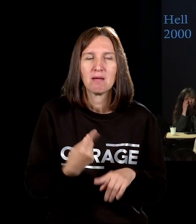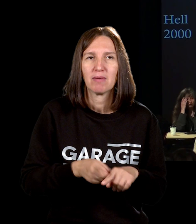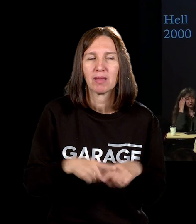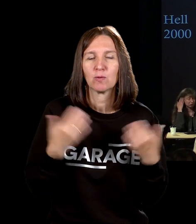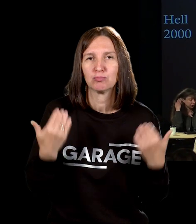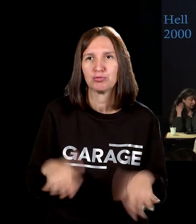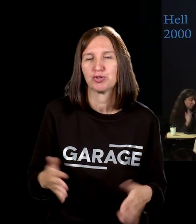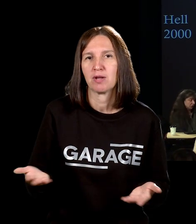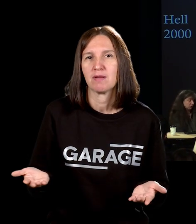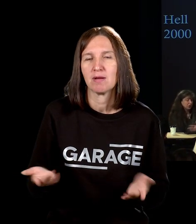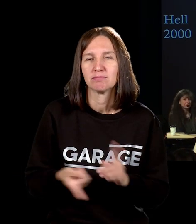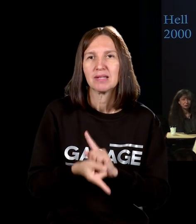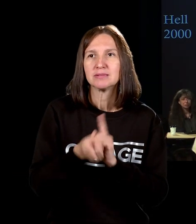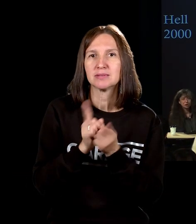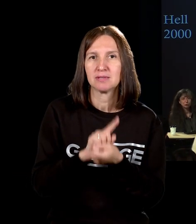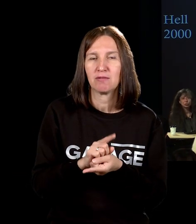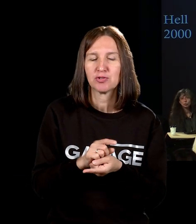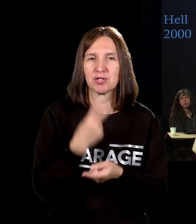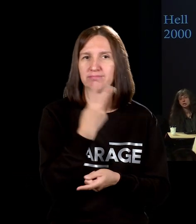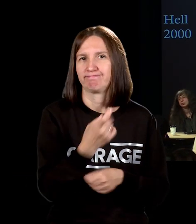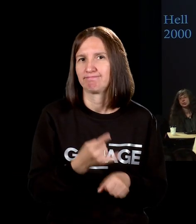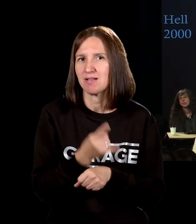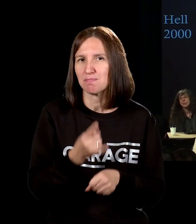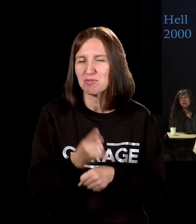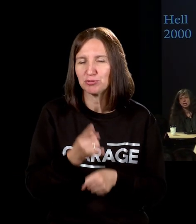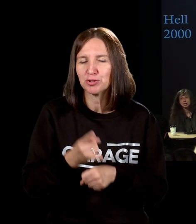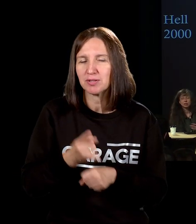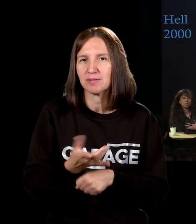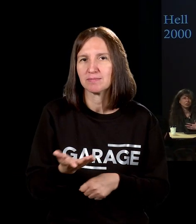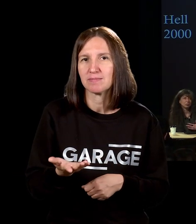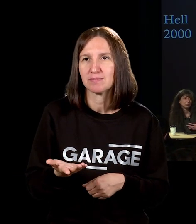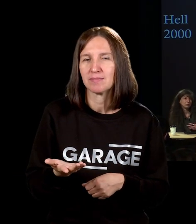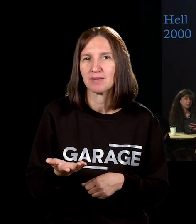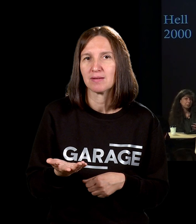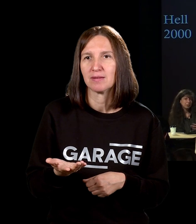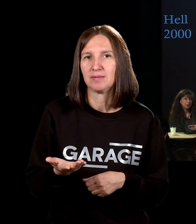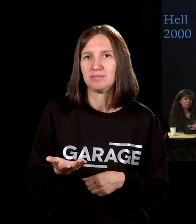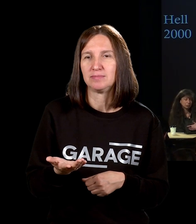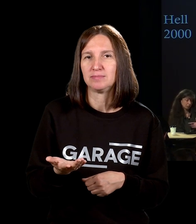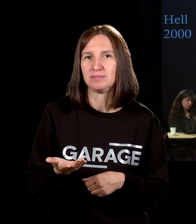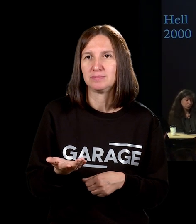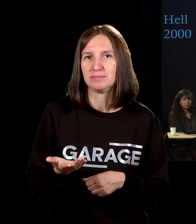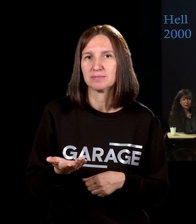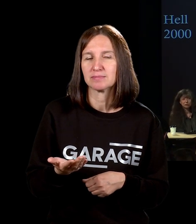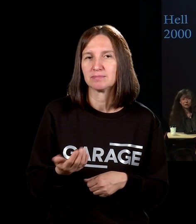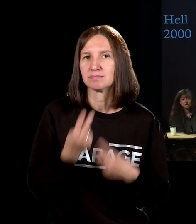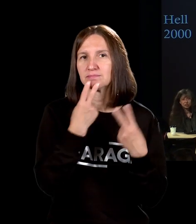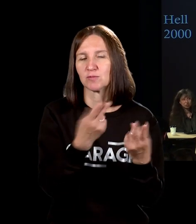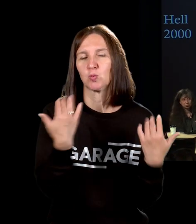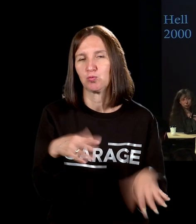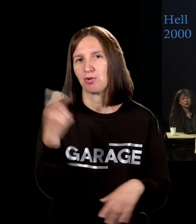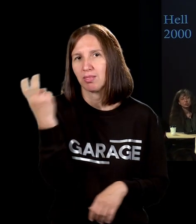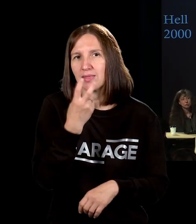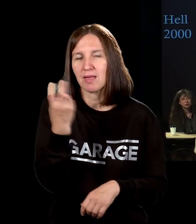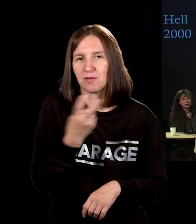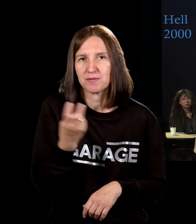падшая, утопия павшая, ставшая объектом насмешек, утопия, ставшая объектом ненависти, да,